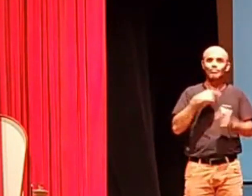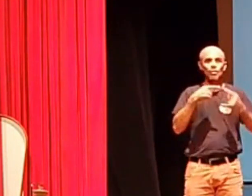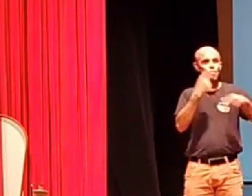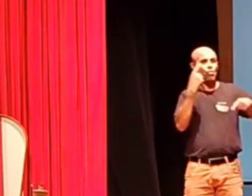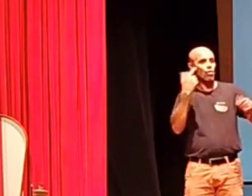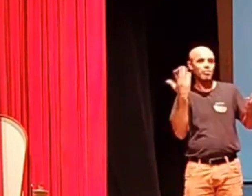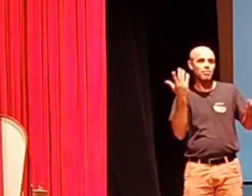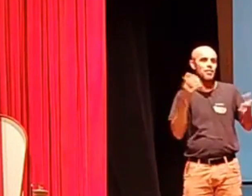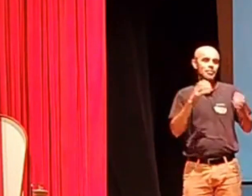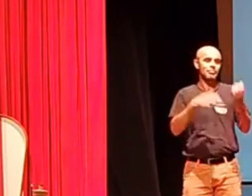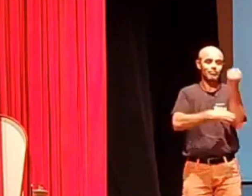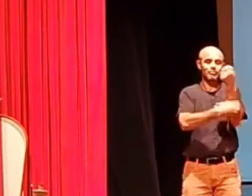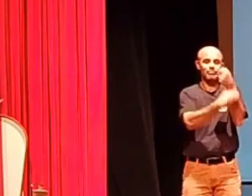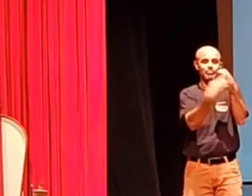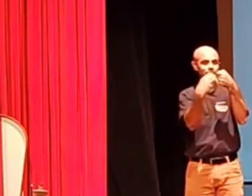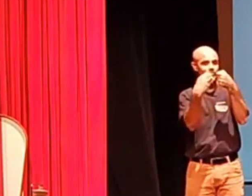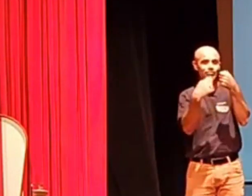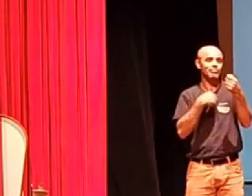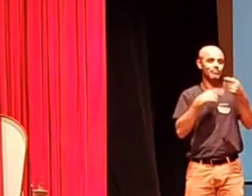assunto é escoliose.